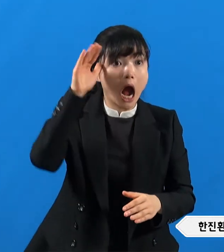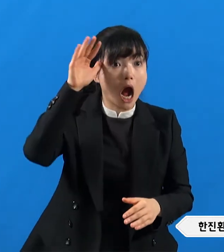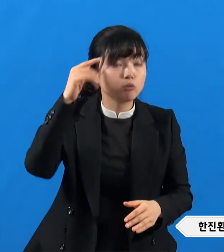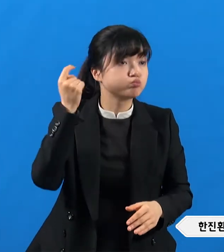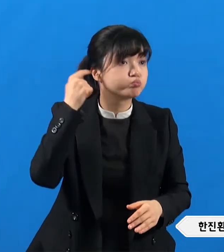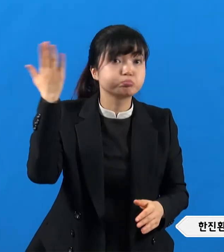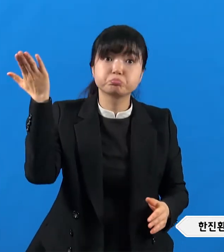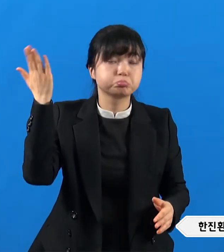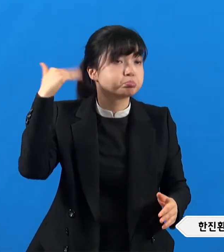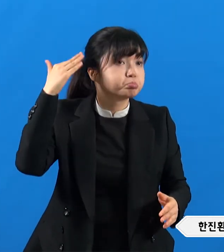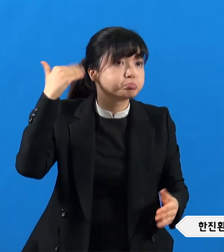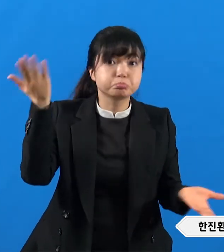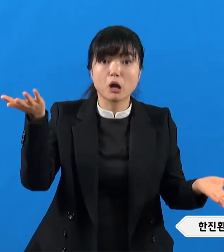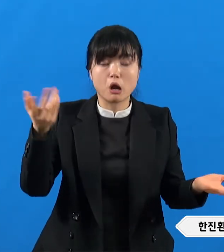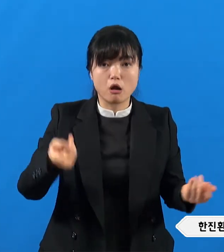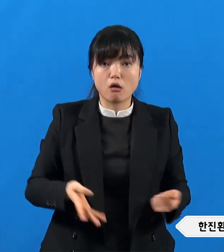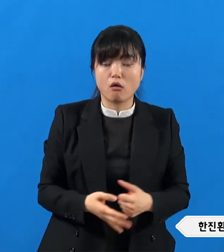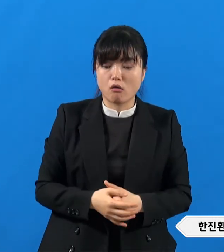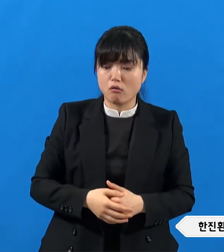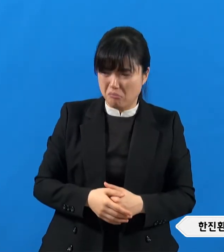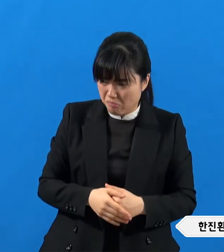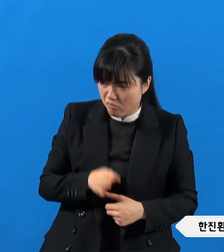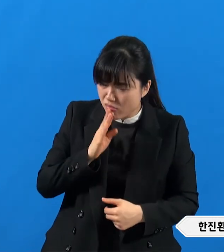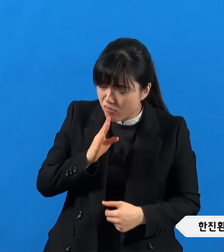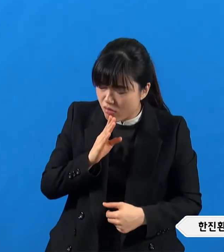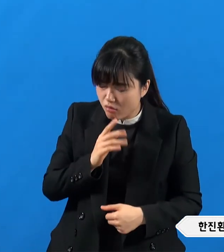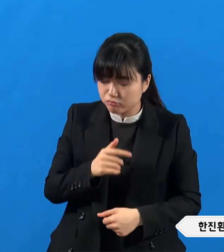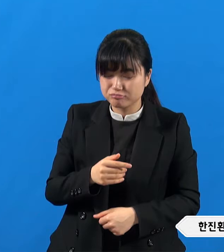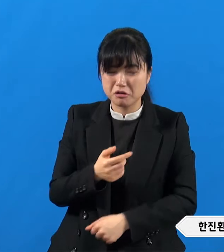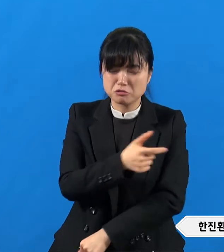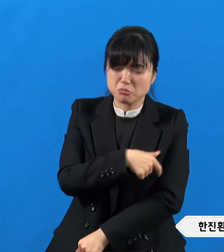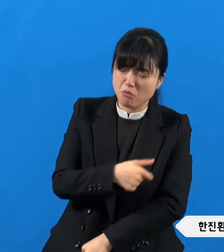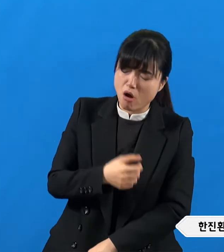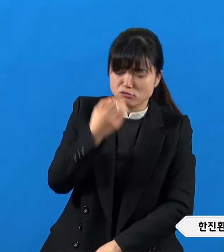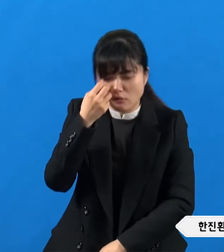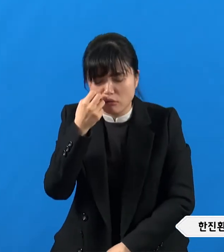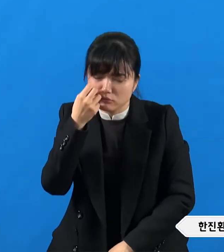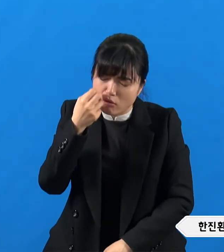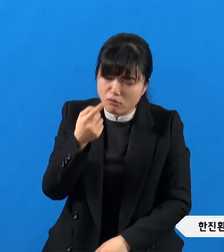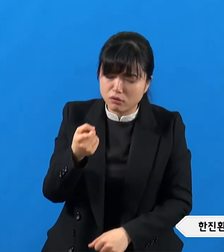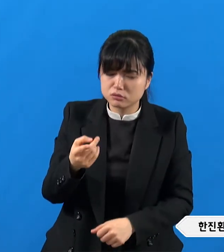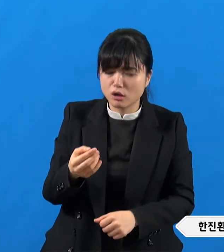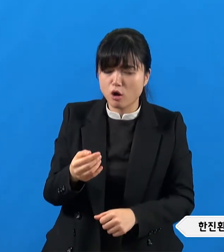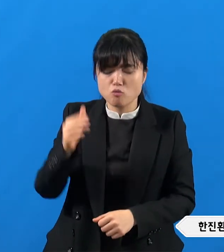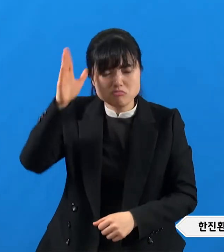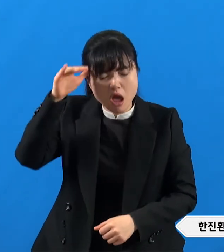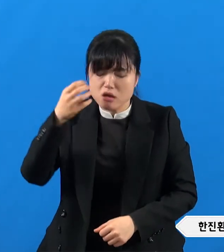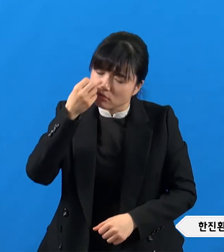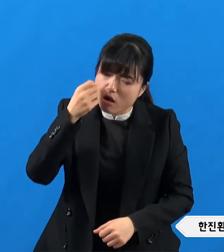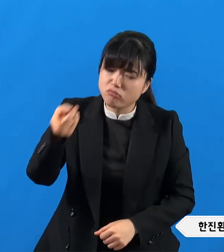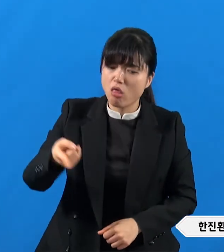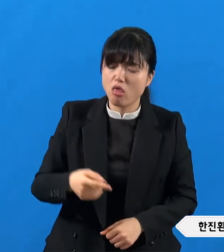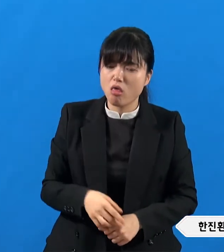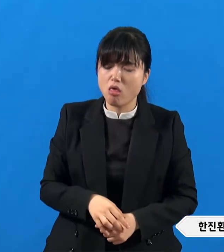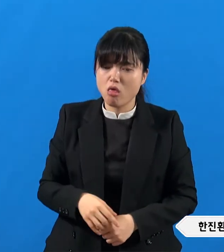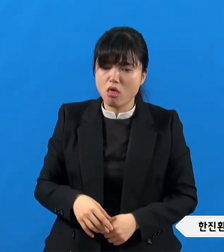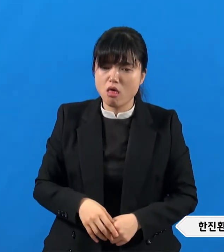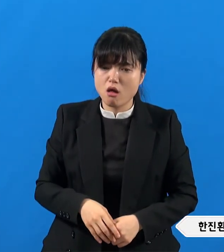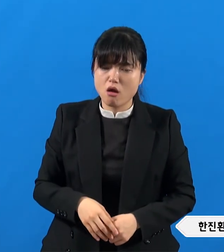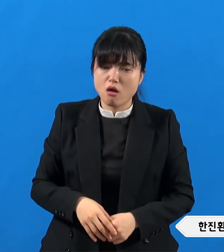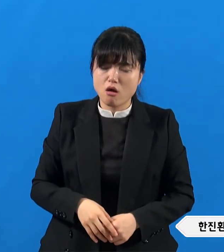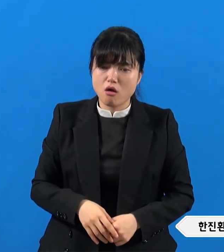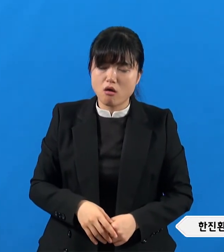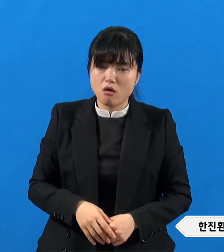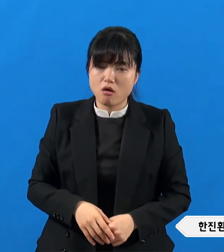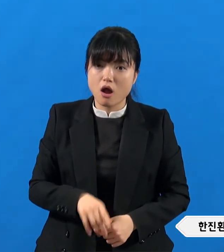그렇게 조용합니다. 집사님이 이상한데, 우리 집 해피가 저럴 리가 없는데 이상한데, 그러면서